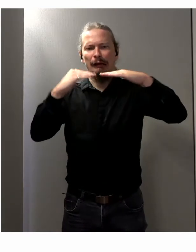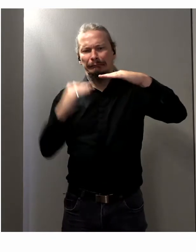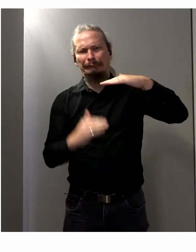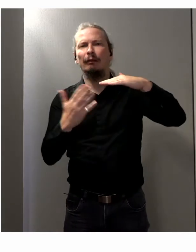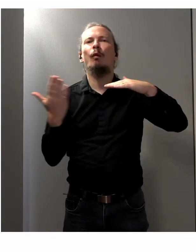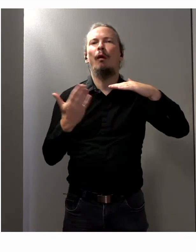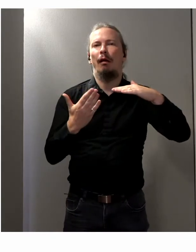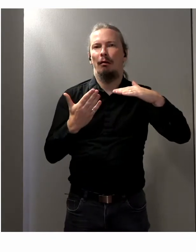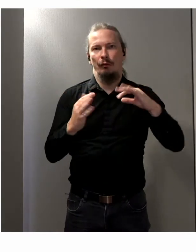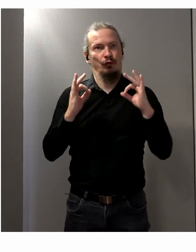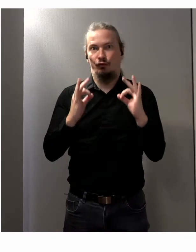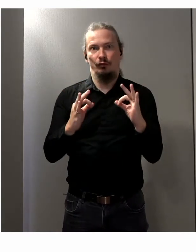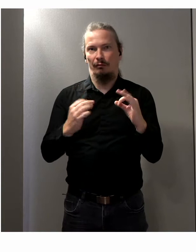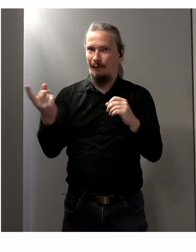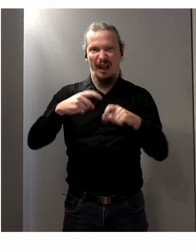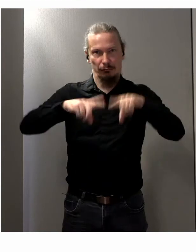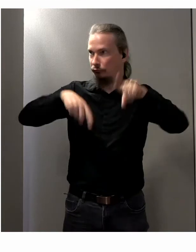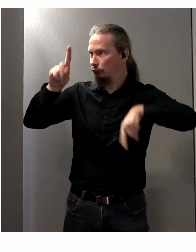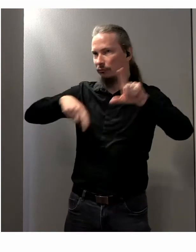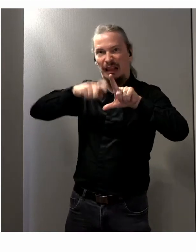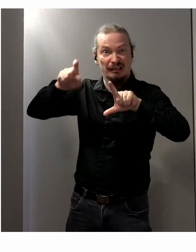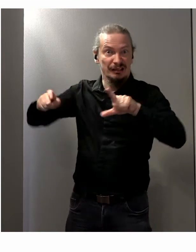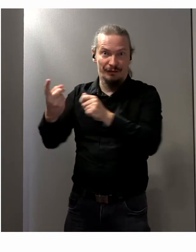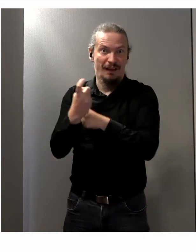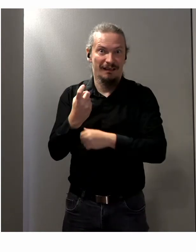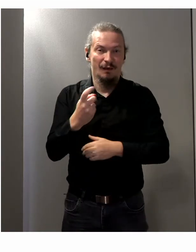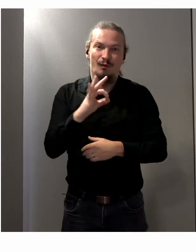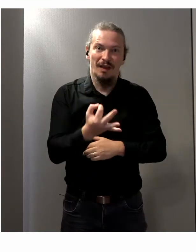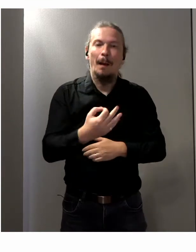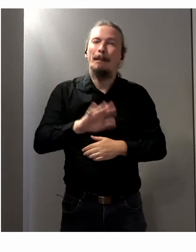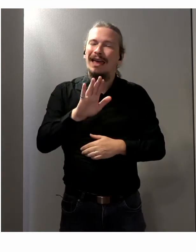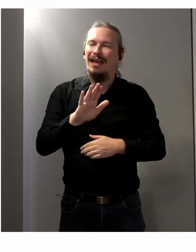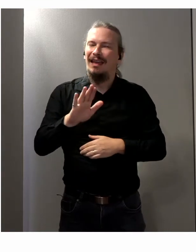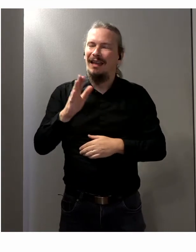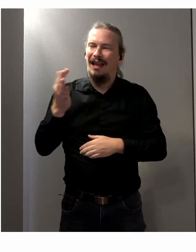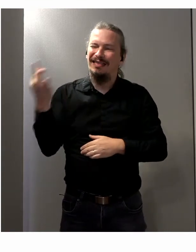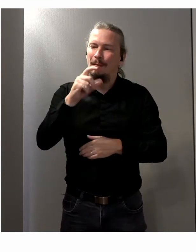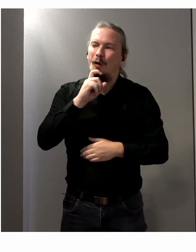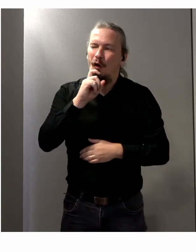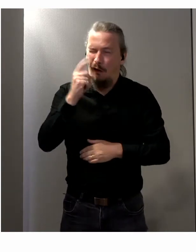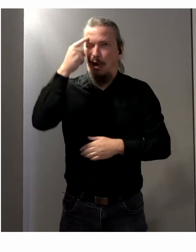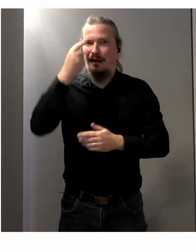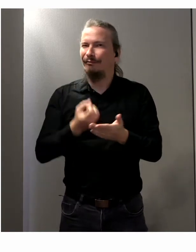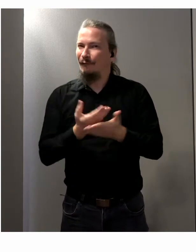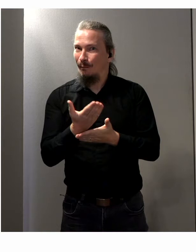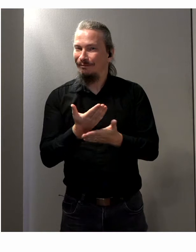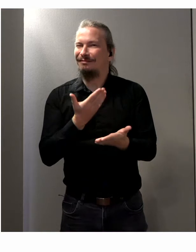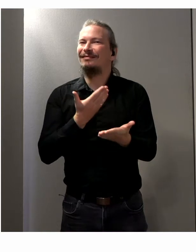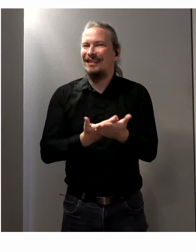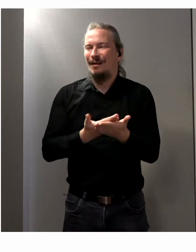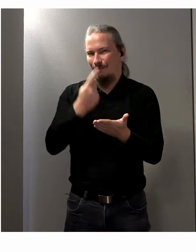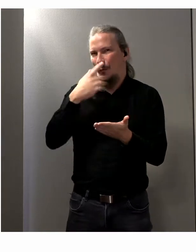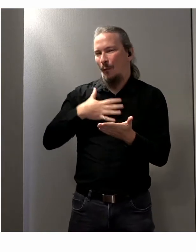qui est effectivement quelque chose qui est calculé de façon relative. Mais il y a quelque chose qui, je crois, n'a pas été dit, et c'est peut-être là où la statistique